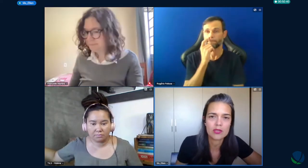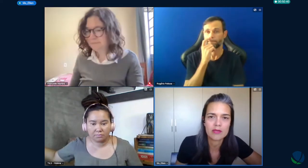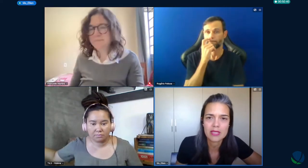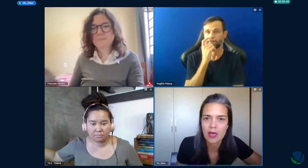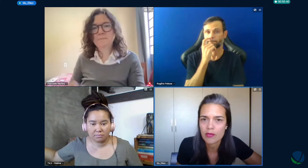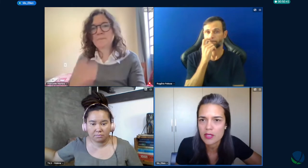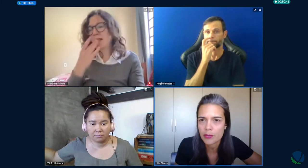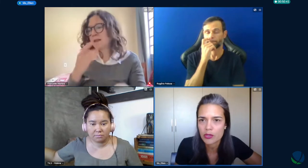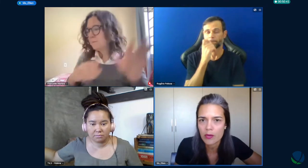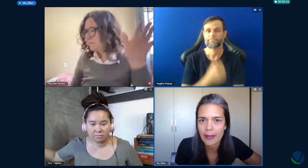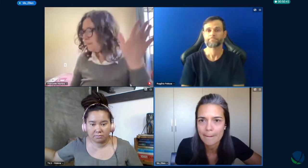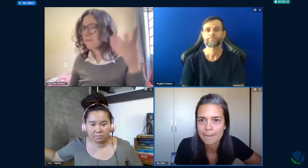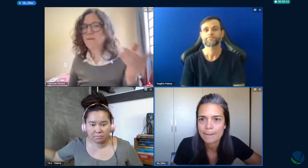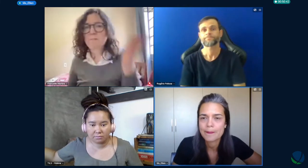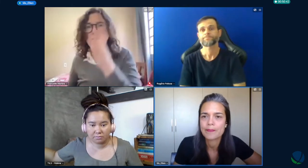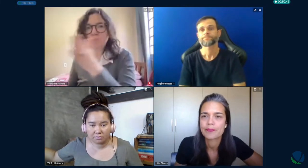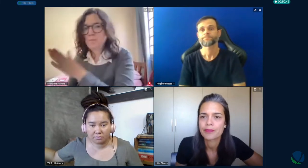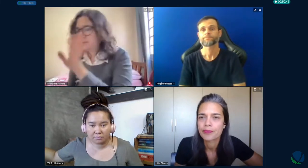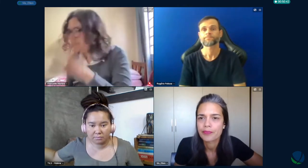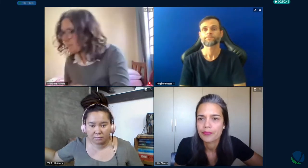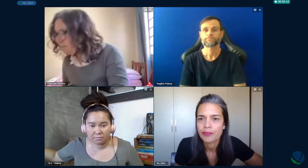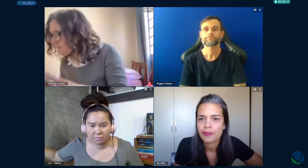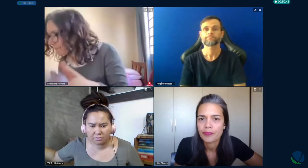de sinais universal, você pode colocar.